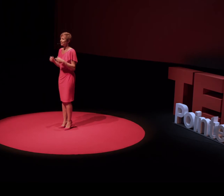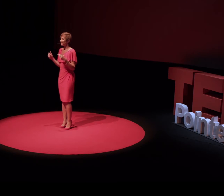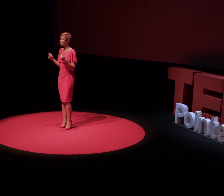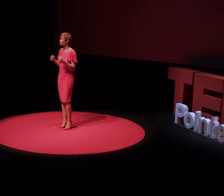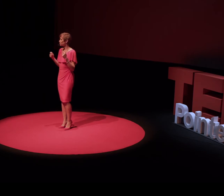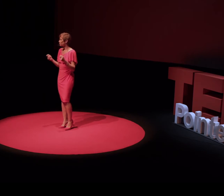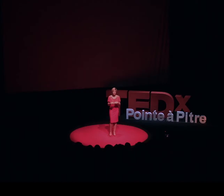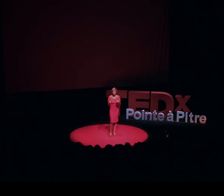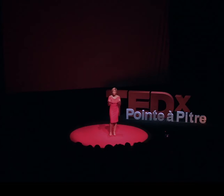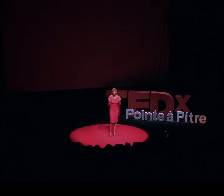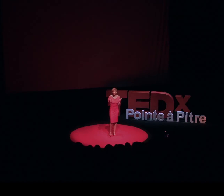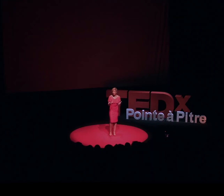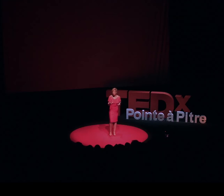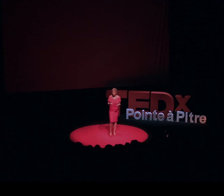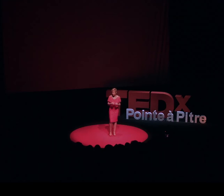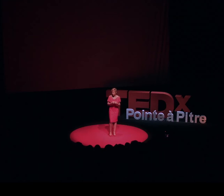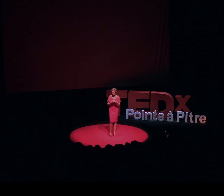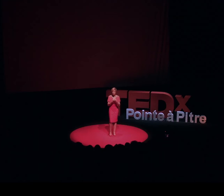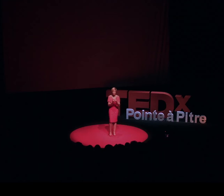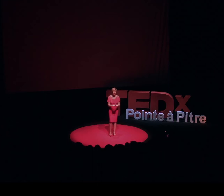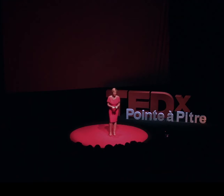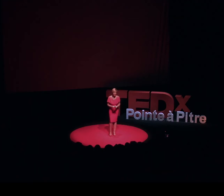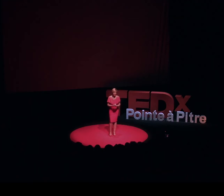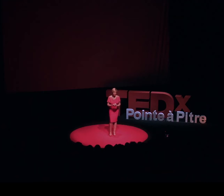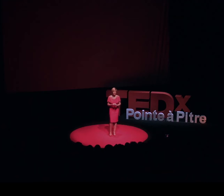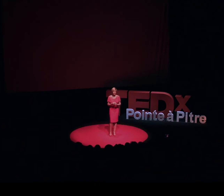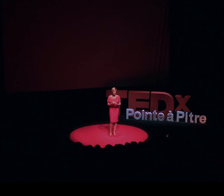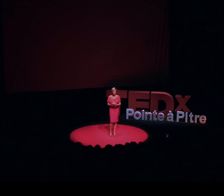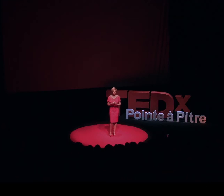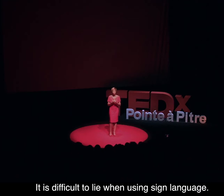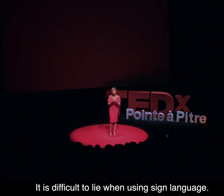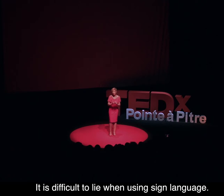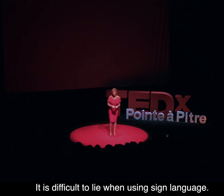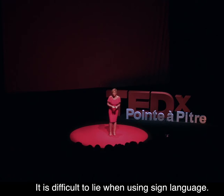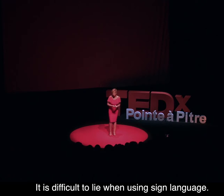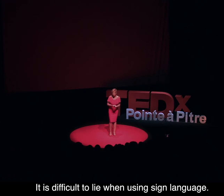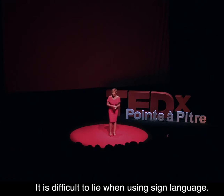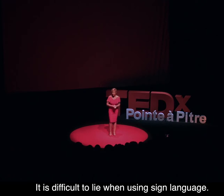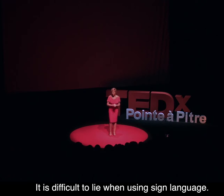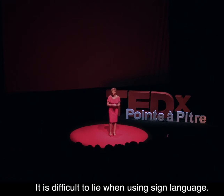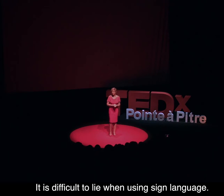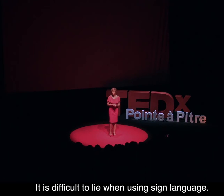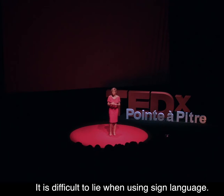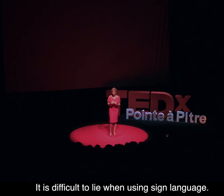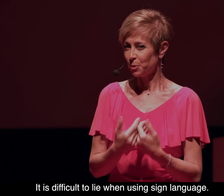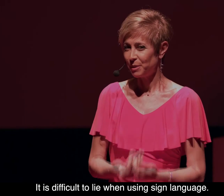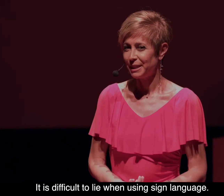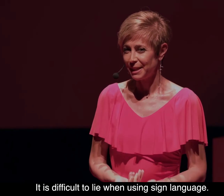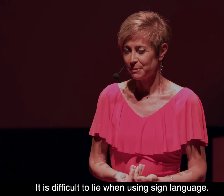et surtout de parler d'une façon sincère. Si on veut mentir en langue des signes, ça peut être compliqué.